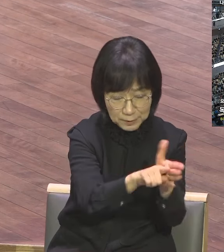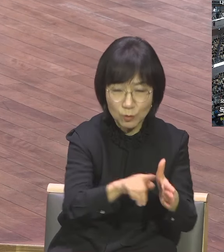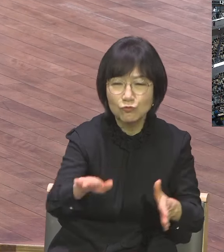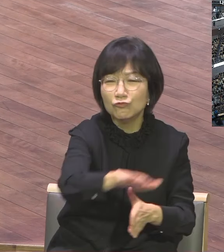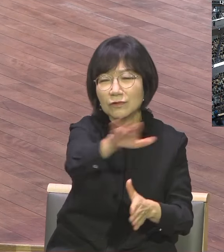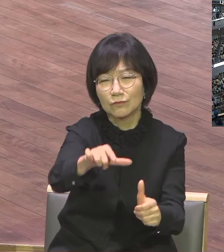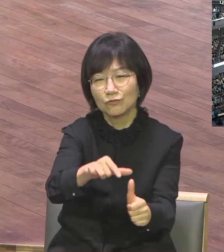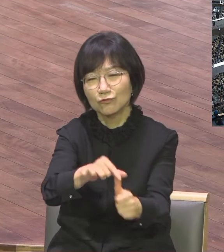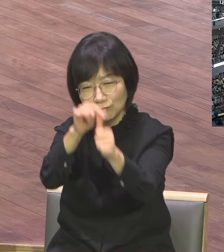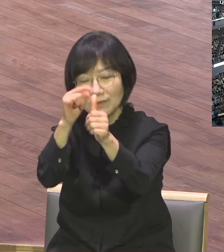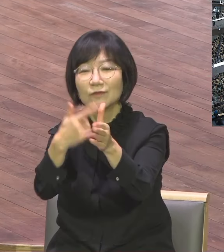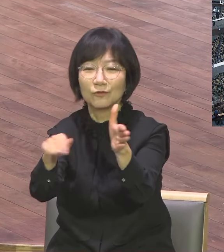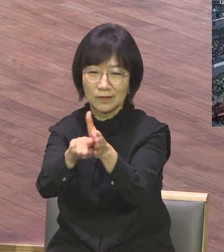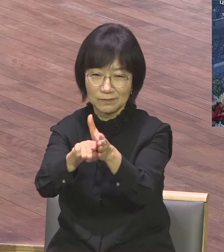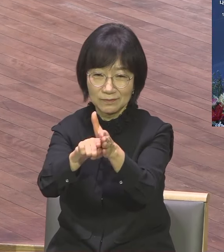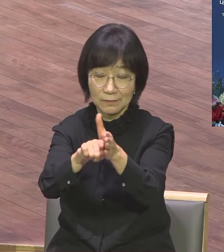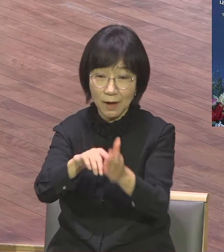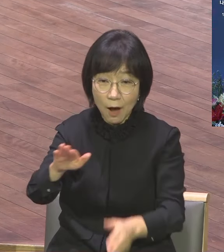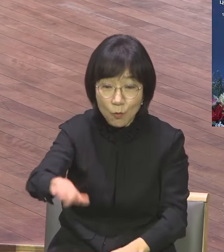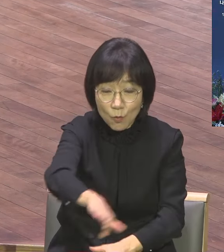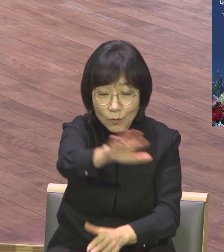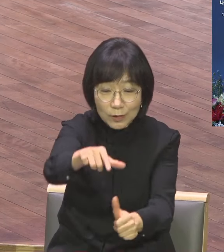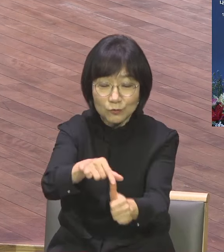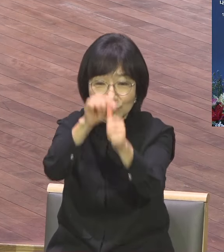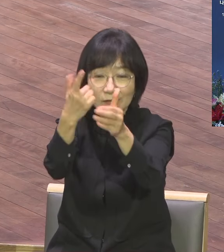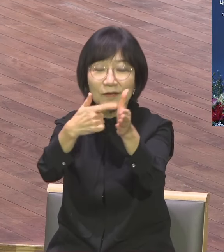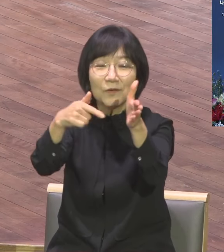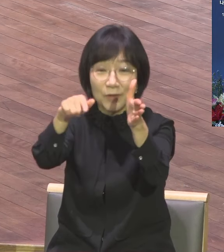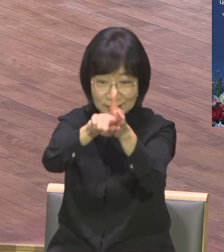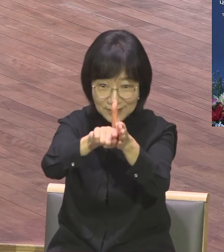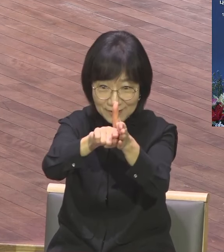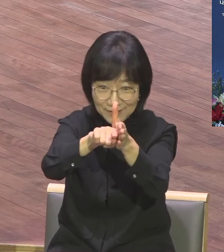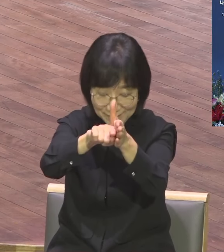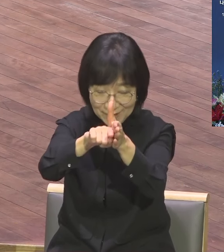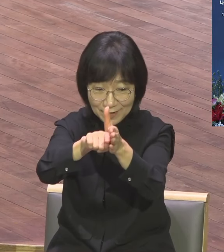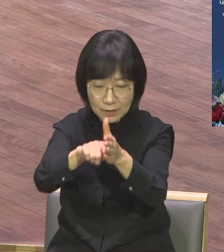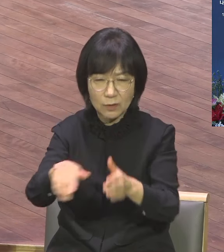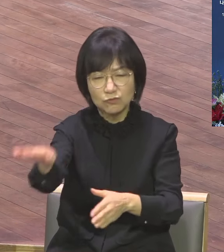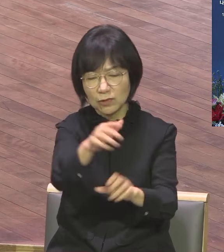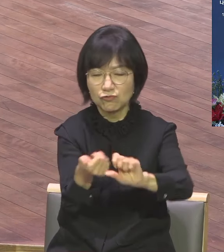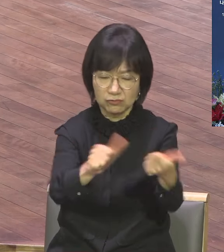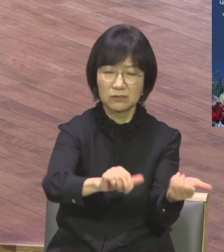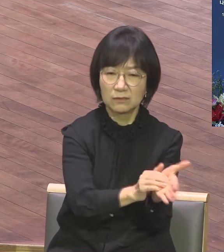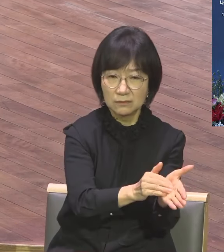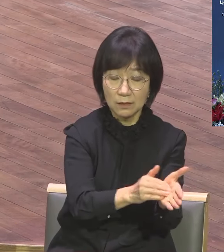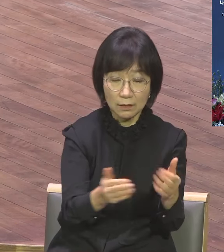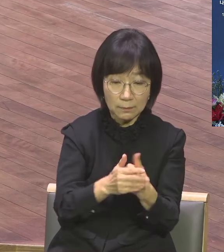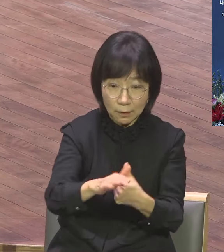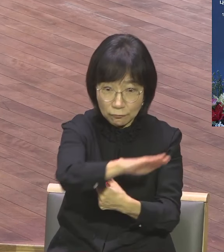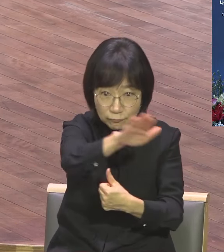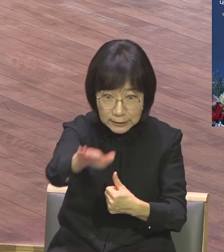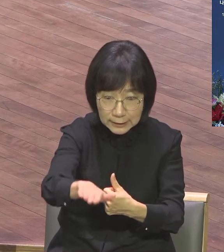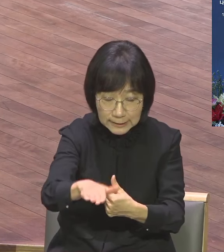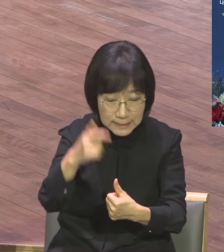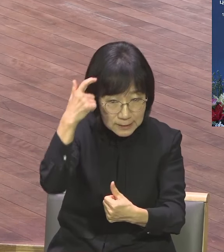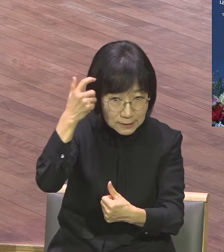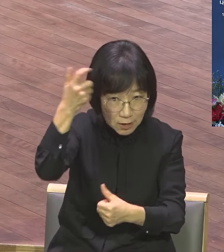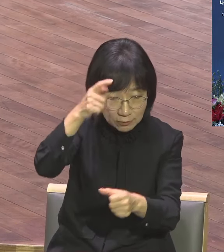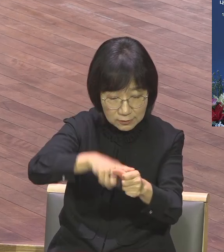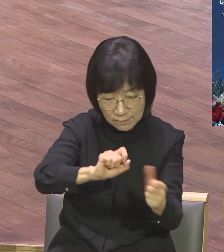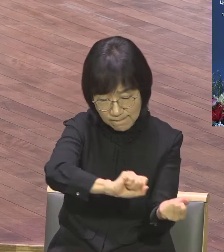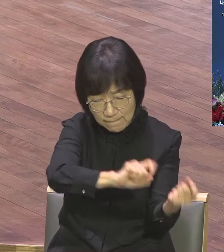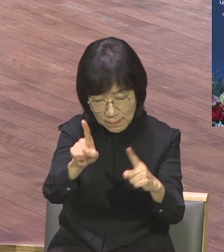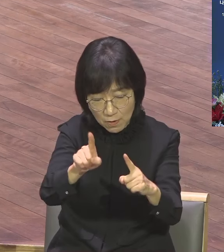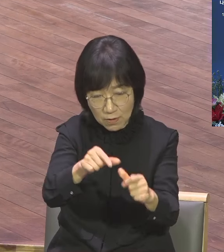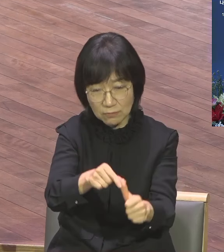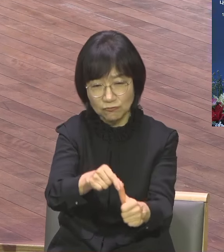하심이라. 살리려고, 우리를 살리려고, 죽었던 우리를 살리려고, 영적으로 죽었던 우리를